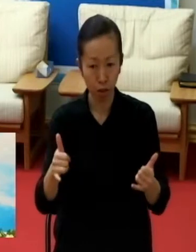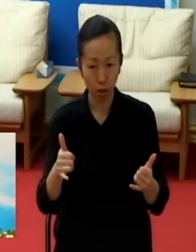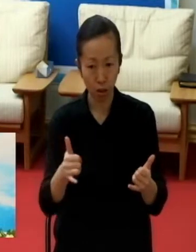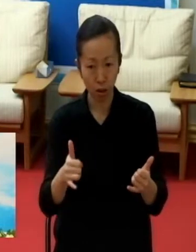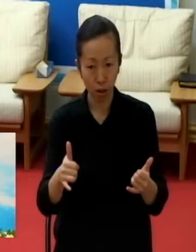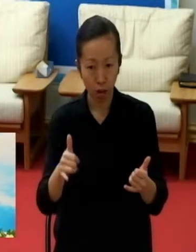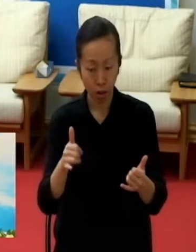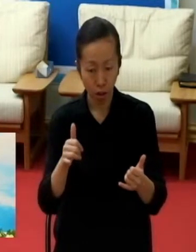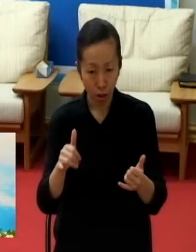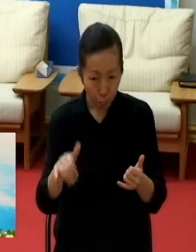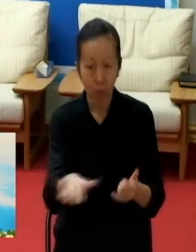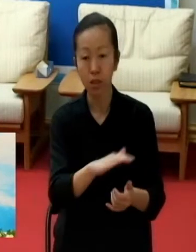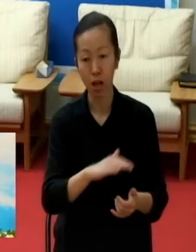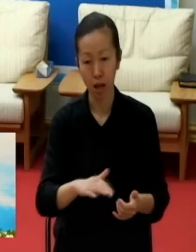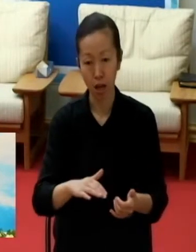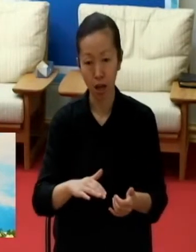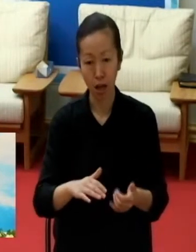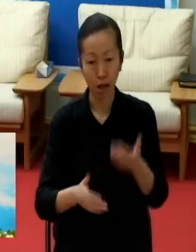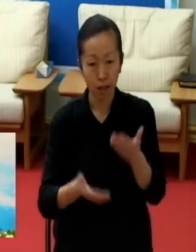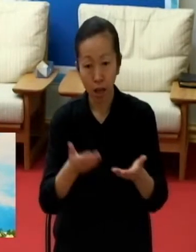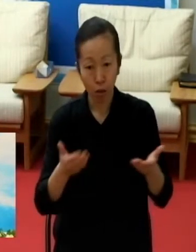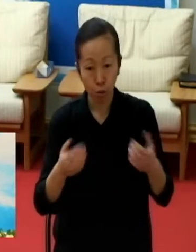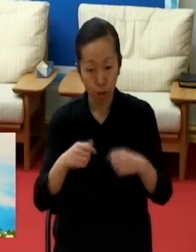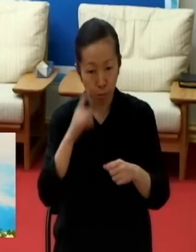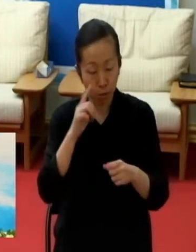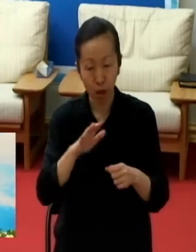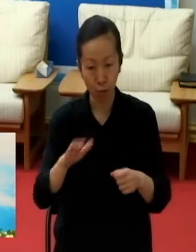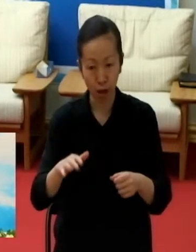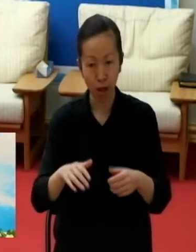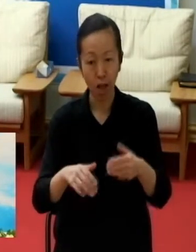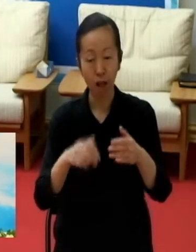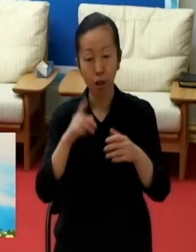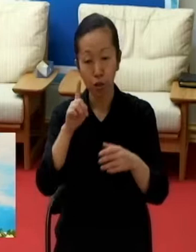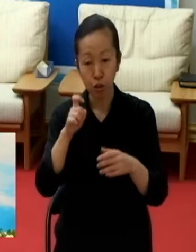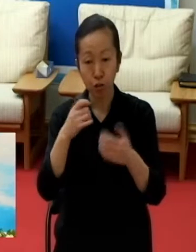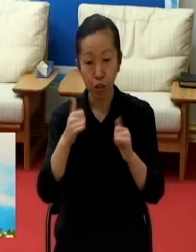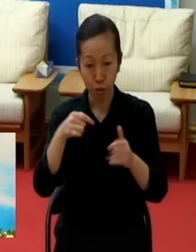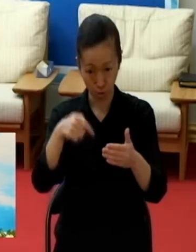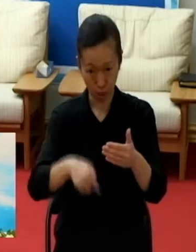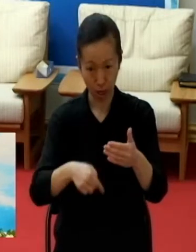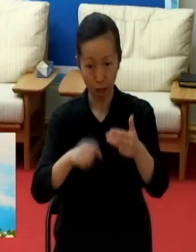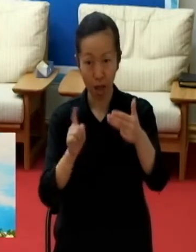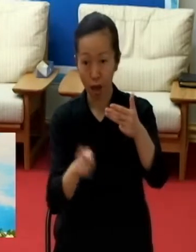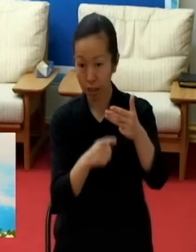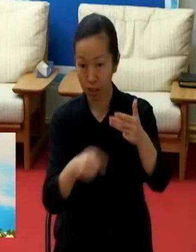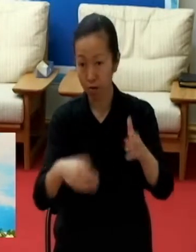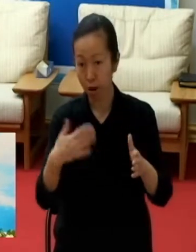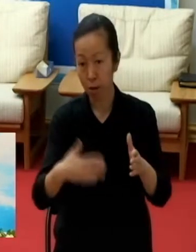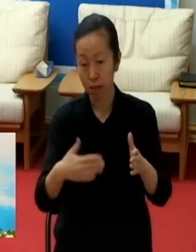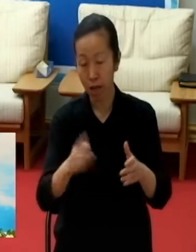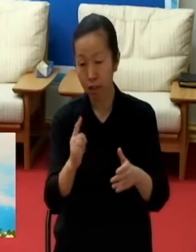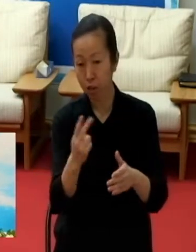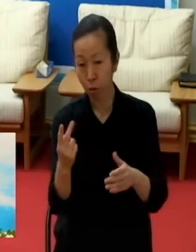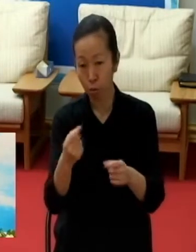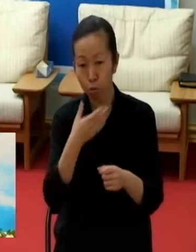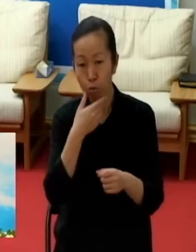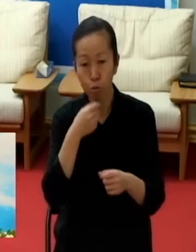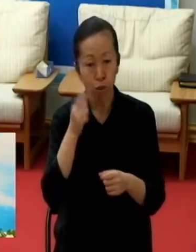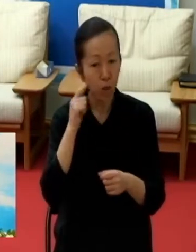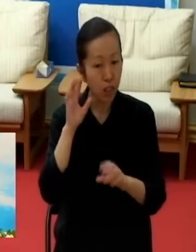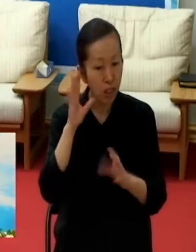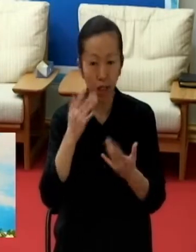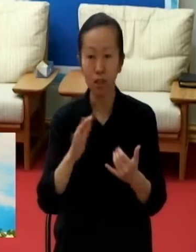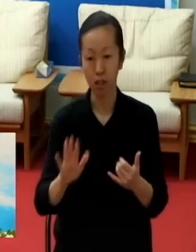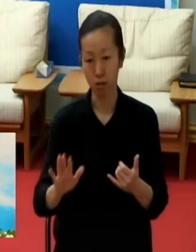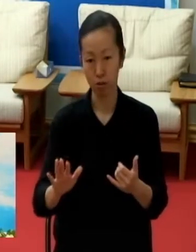보면요. 比較的に見ると 그래서 바울은 이렇게 고백합니다. ですからパウロはこのような告白を 내가 し 아무리 ました 생각해도 구원받고 하나님